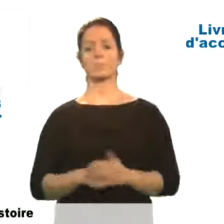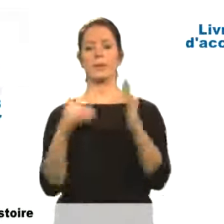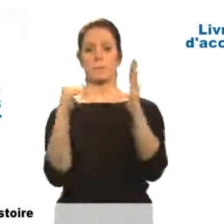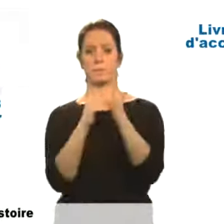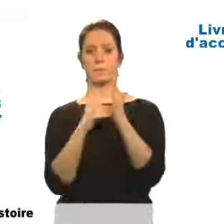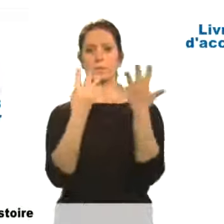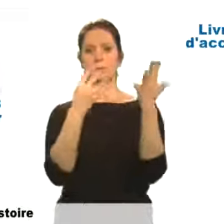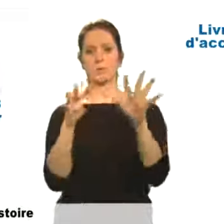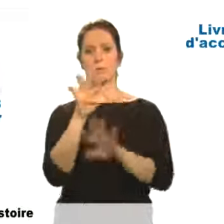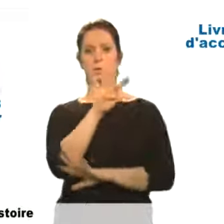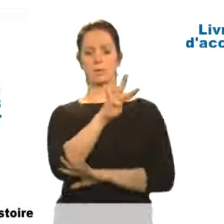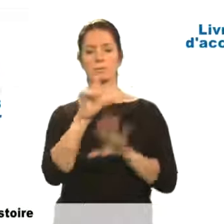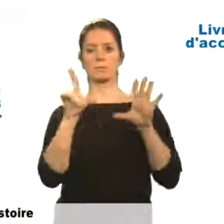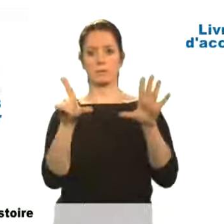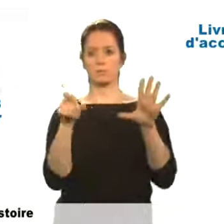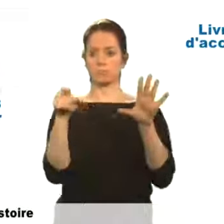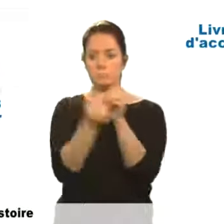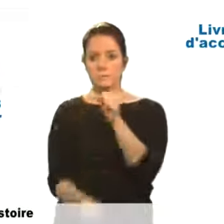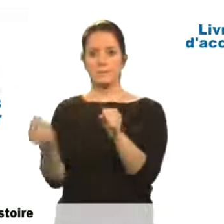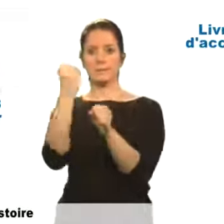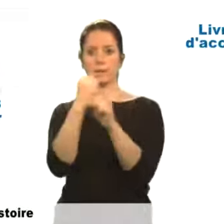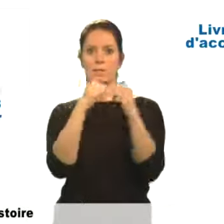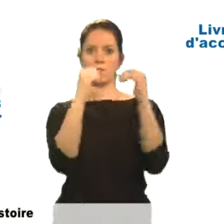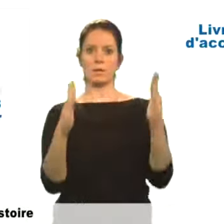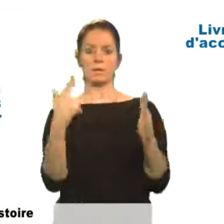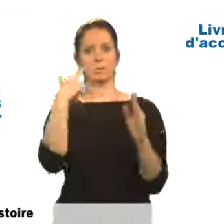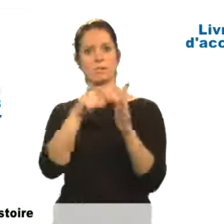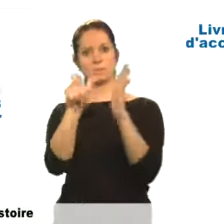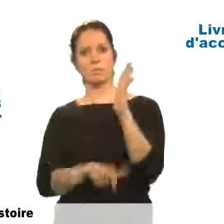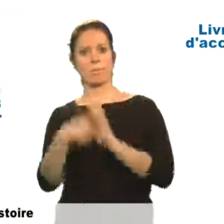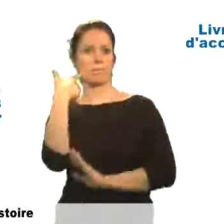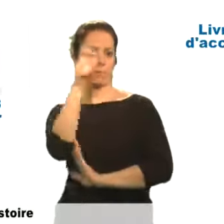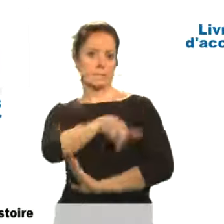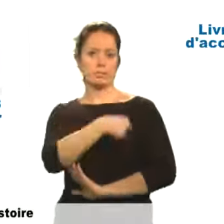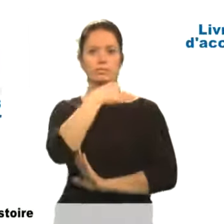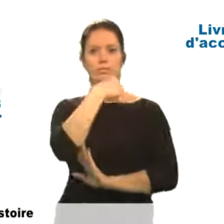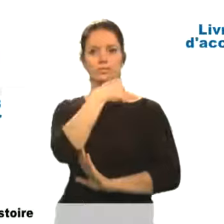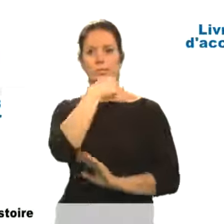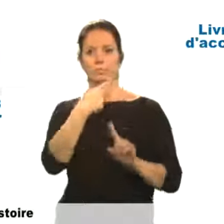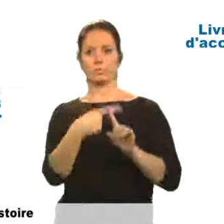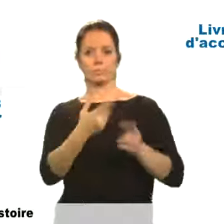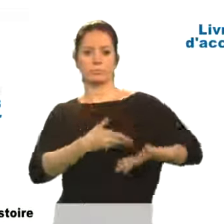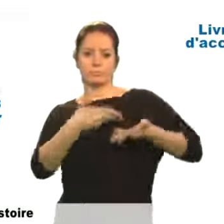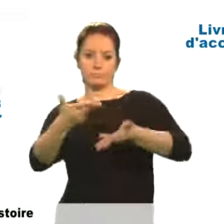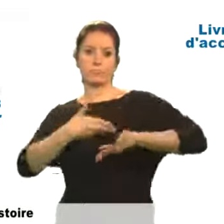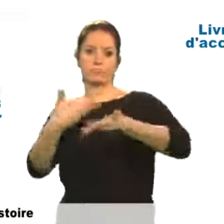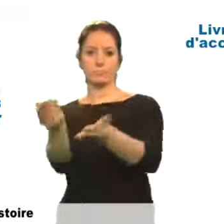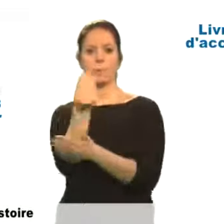1947. Création des foyers et restaurants pour personnes âgées et distribution de repas à domicile sur Mulhouse.